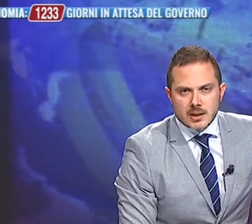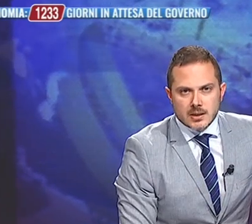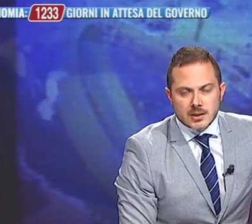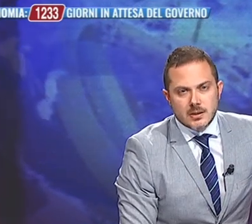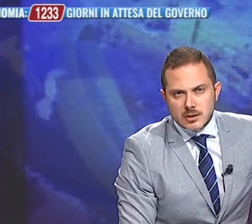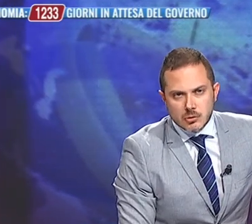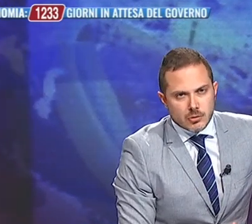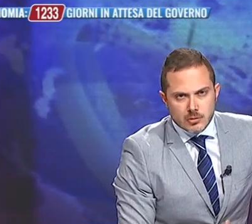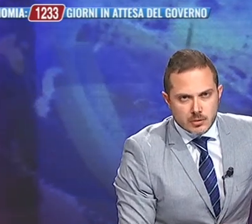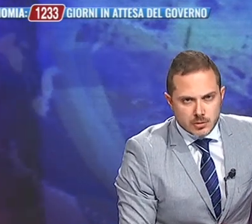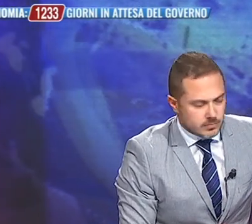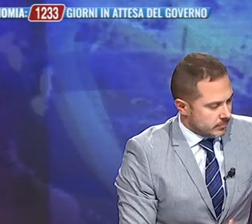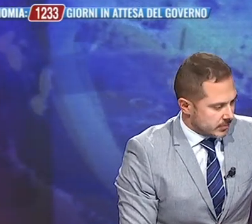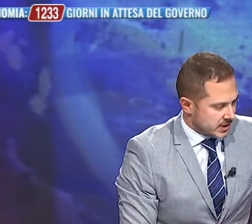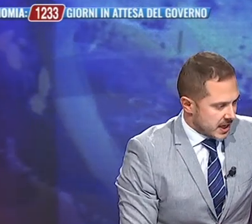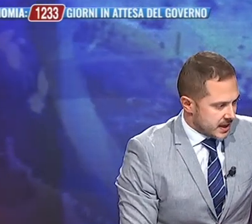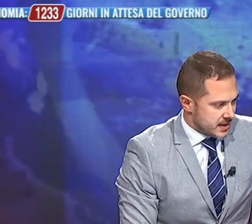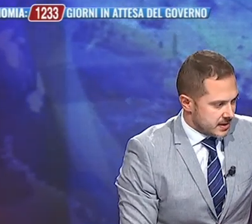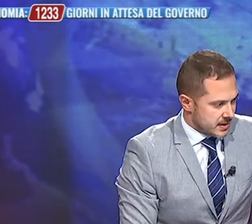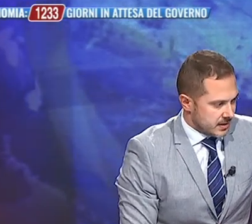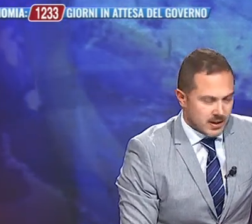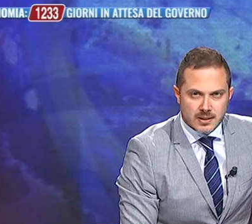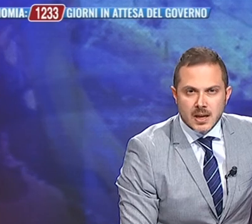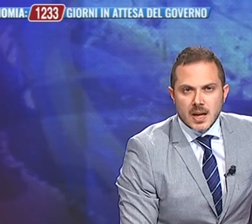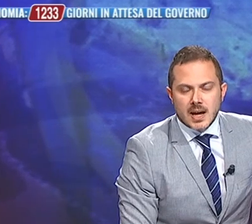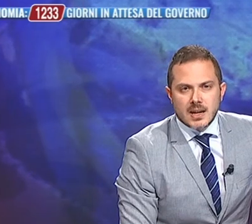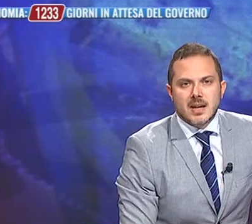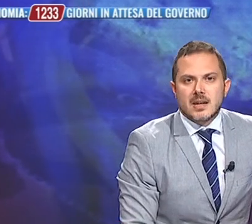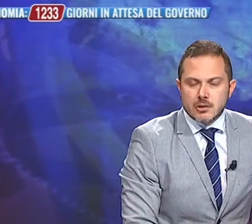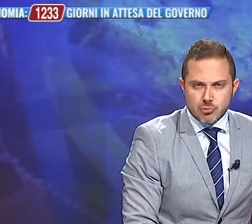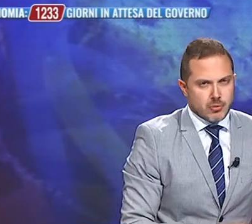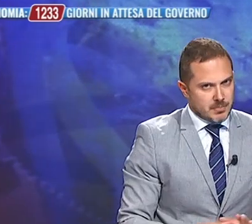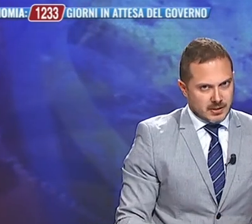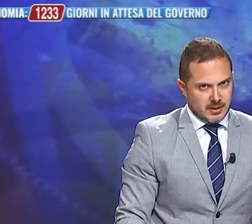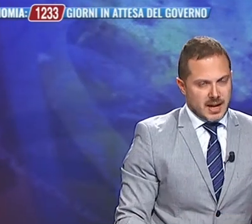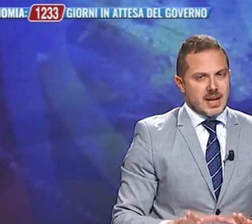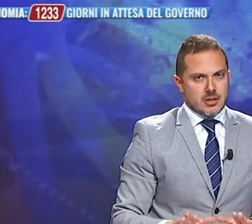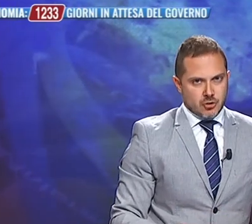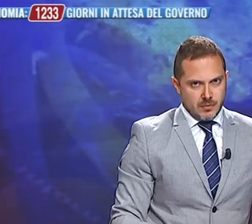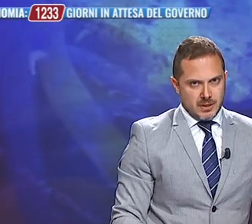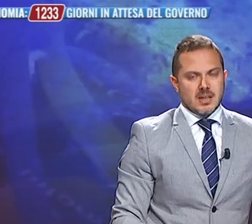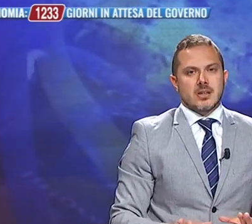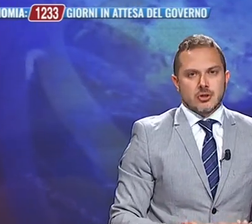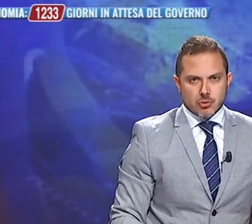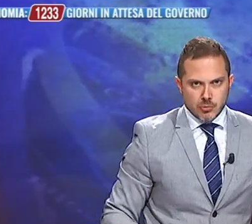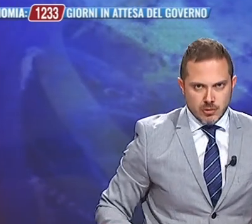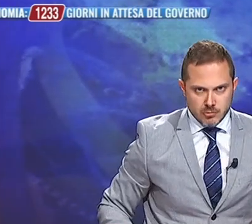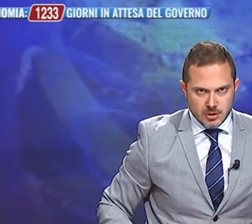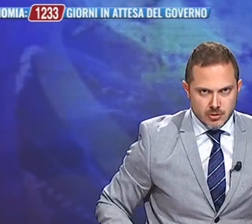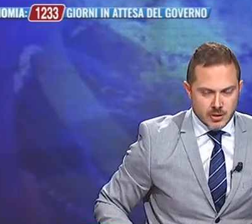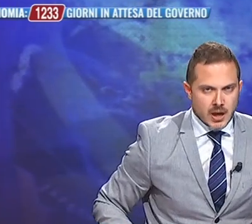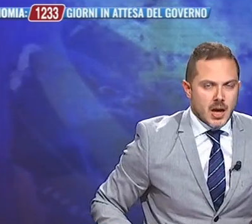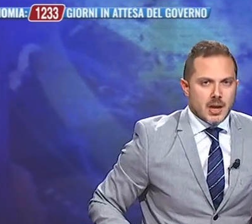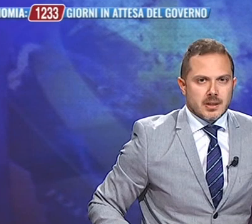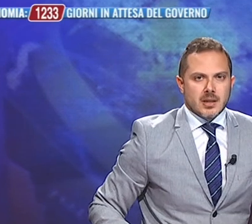dal titolo, si è arrivati alla chiusura, partirà giovedì e solo in